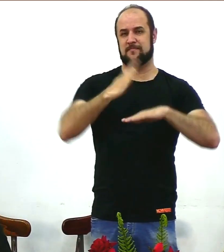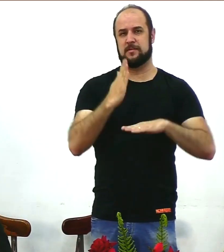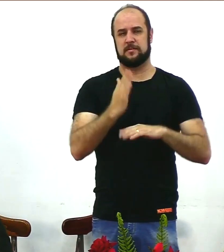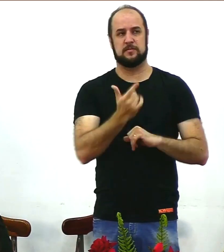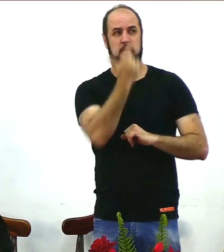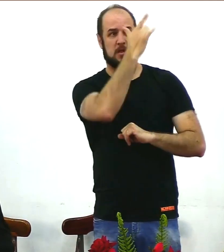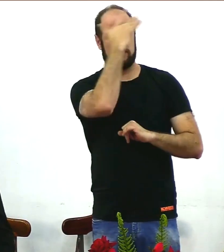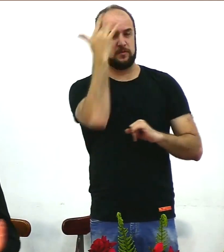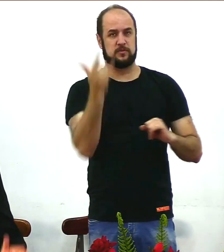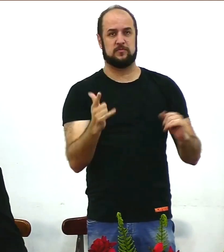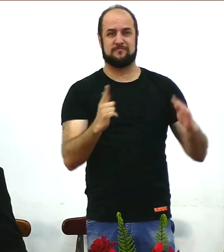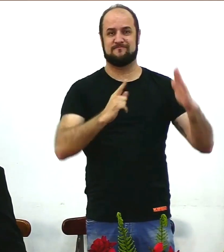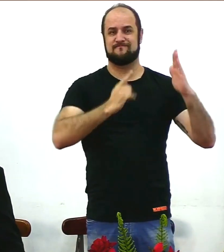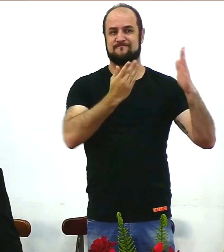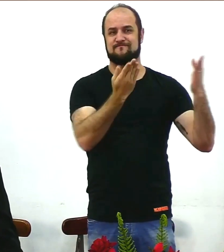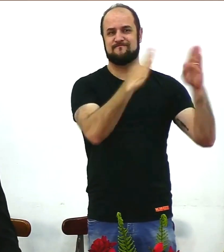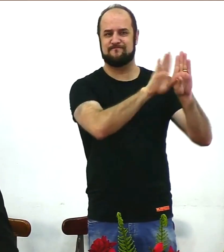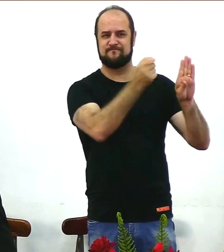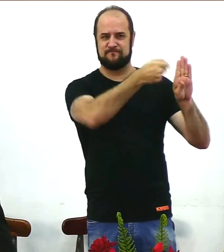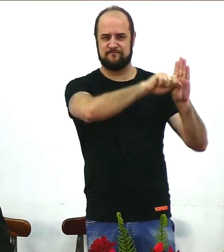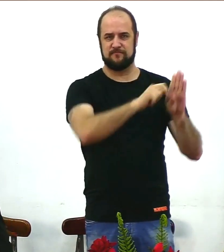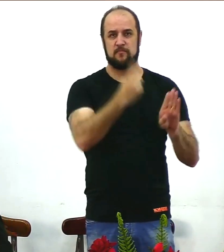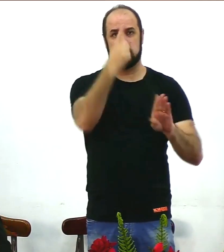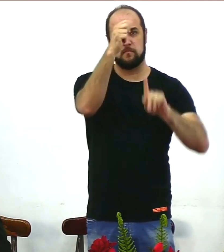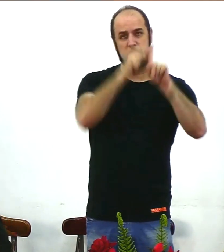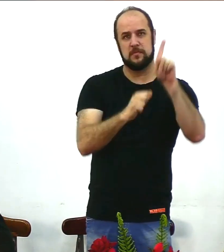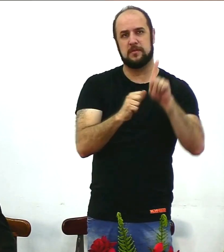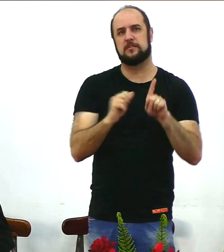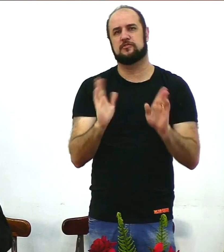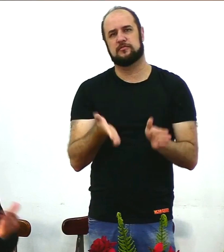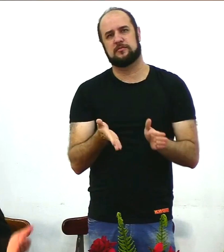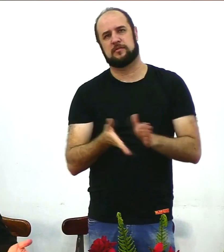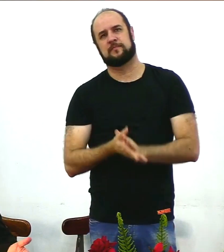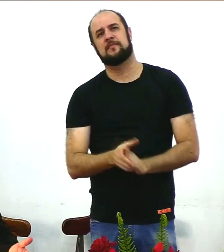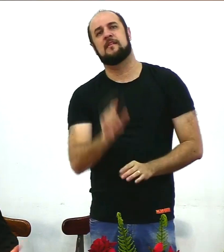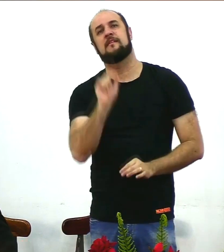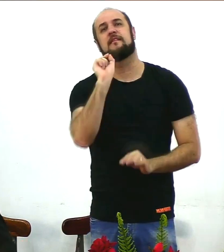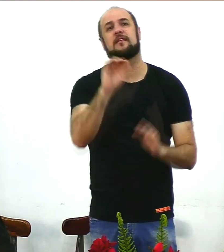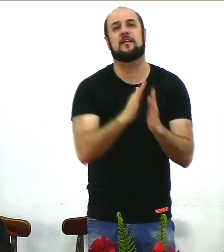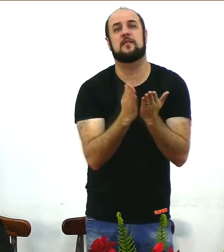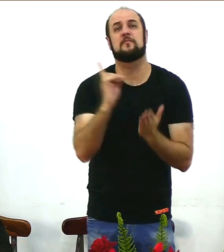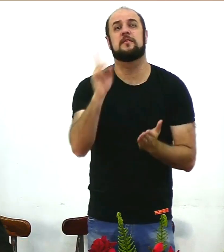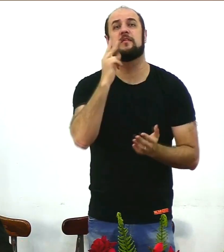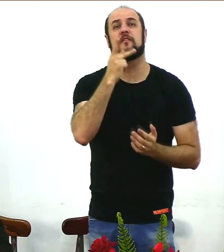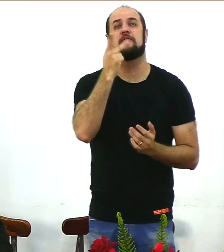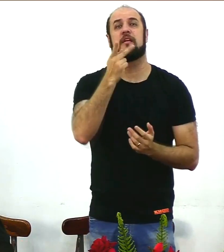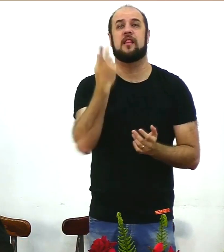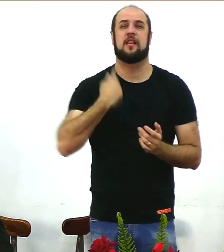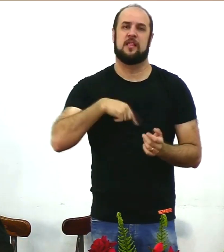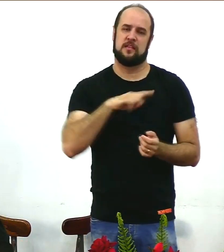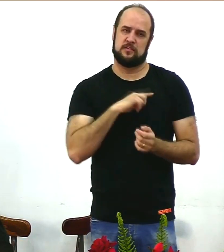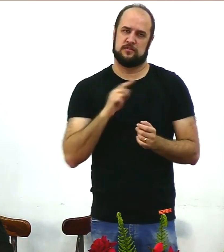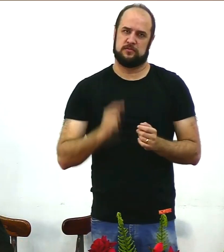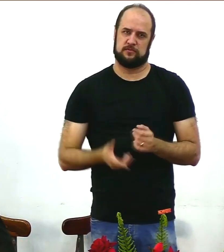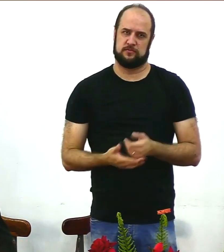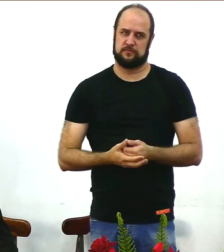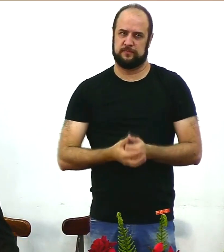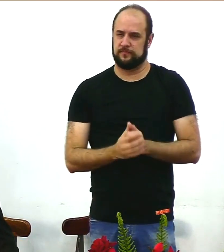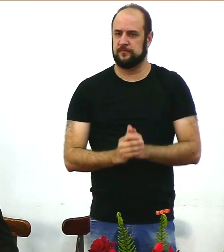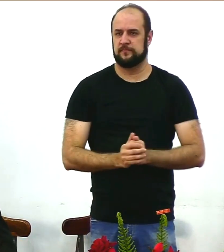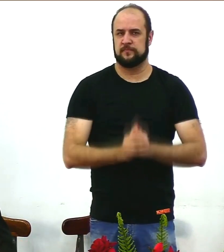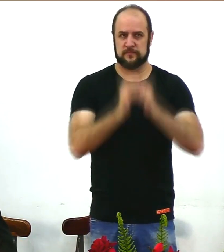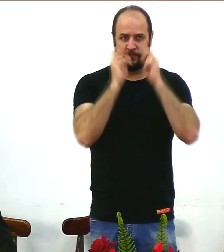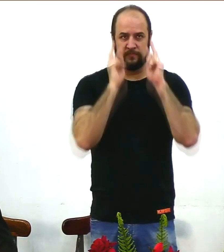casas há aproximadamente um mês. O que a palavra de Deus pode nos falar para um momento como esse? À luz do